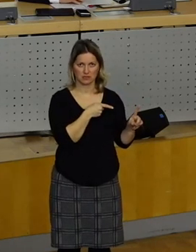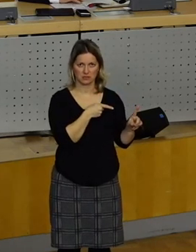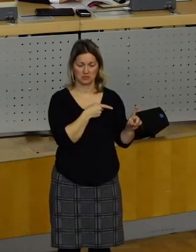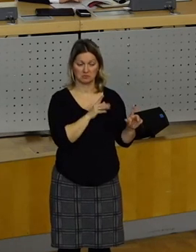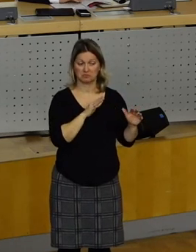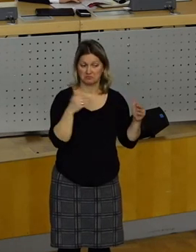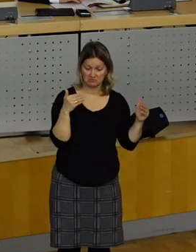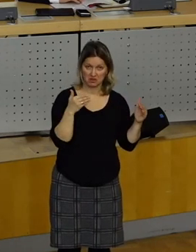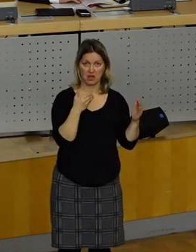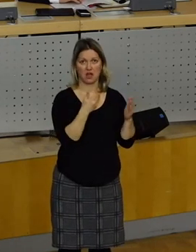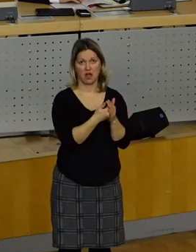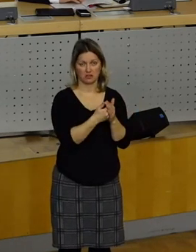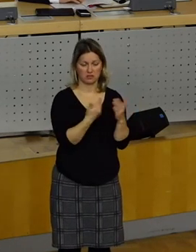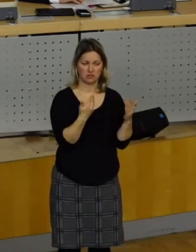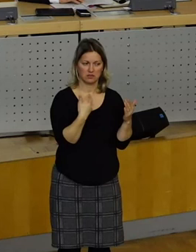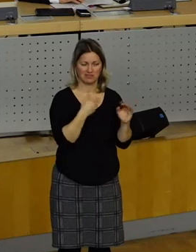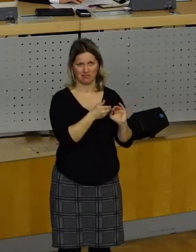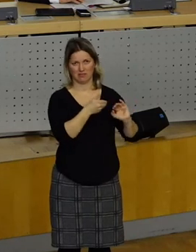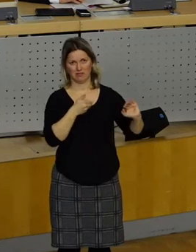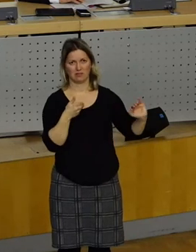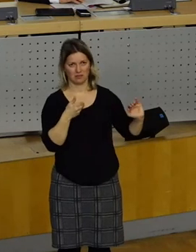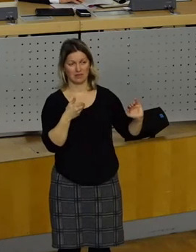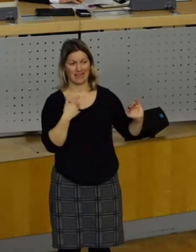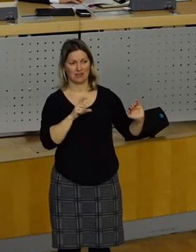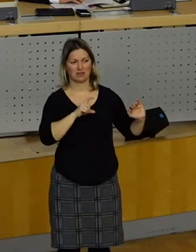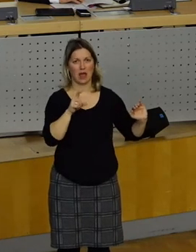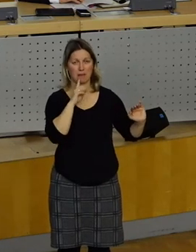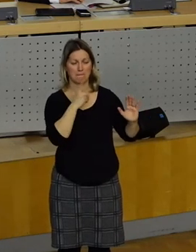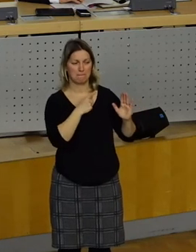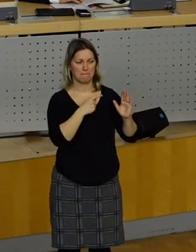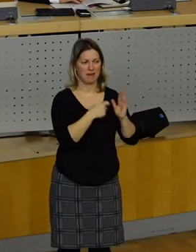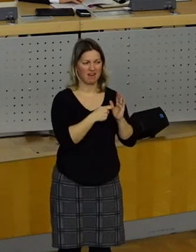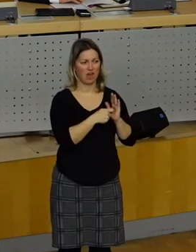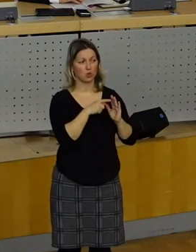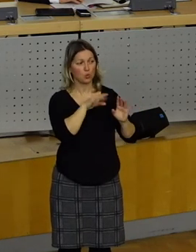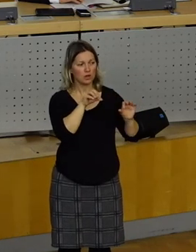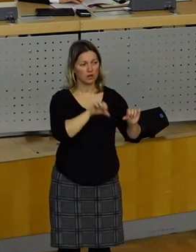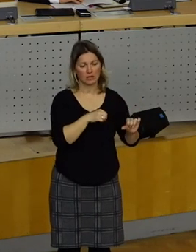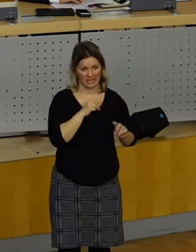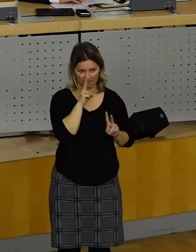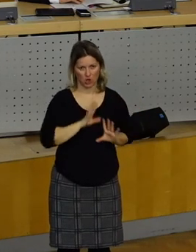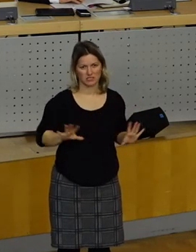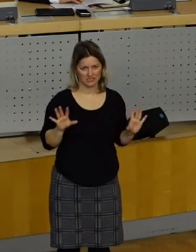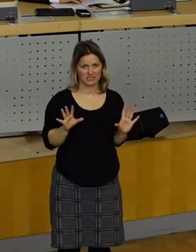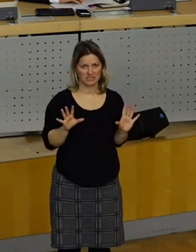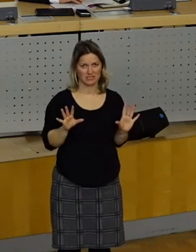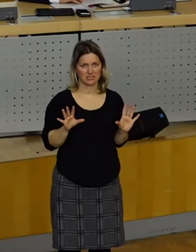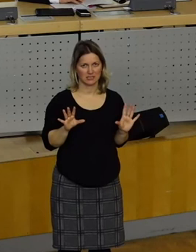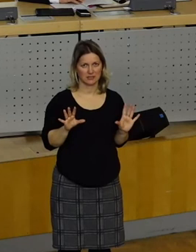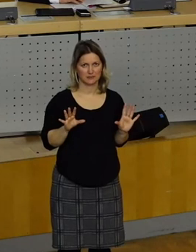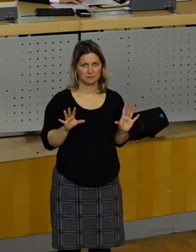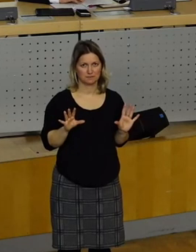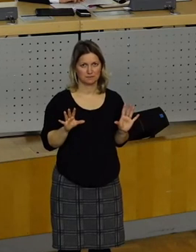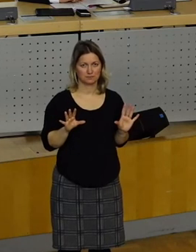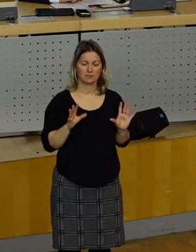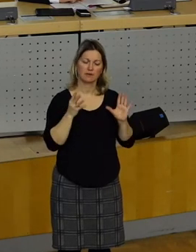weit sollten wie auch hier von der ferne mit bewertungen ausgesprochen vorsichtig sein wichtig ist und das kann ich